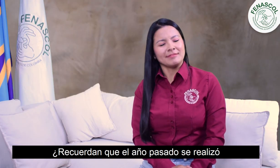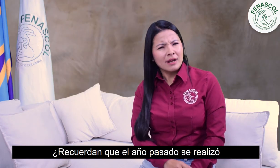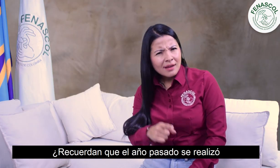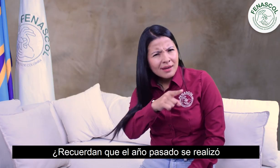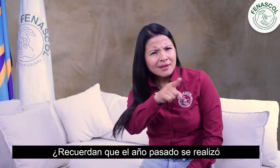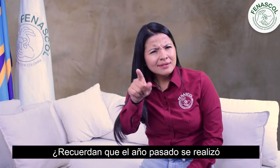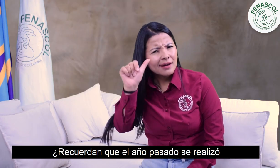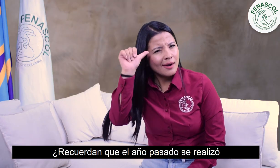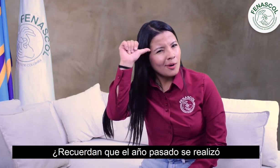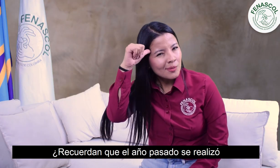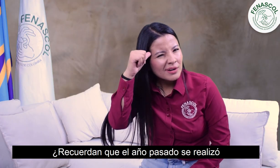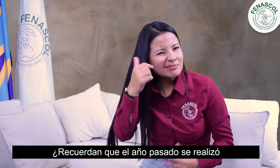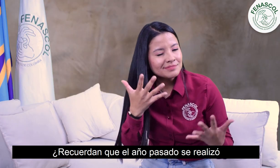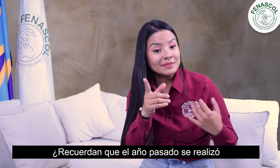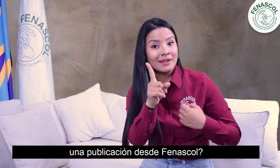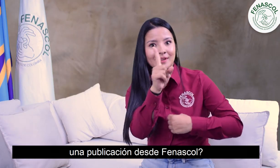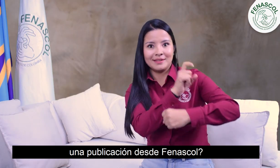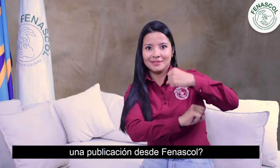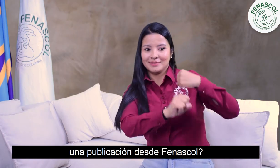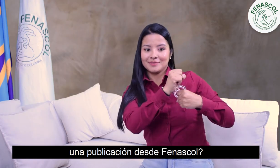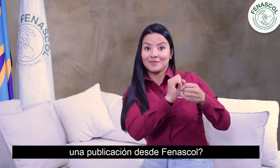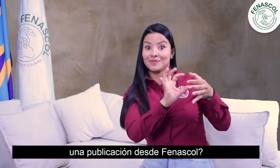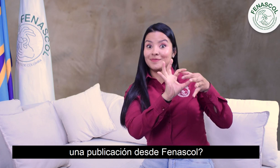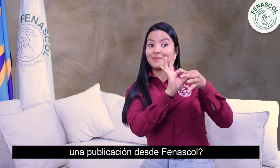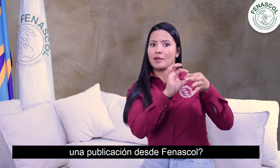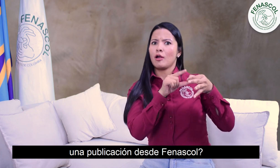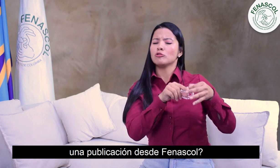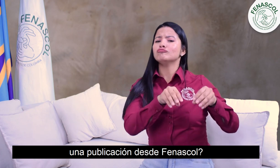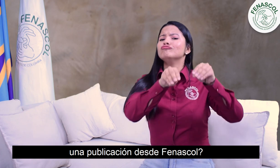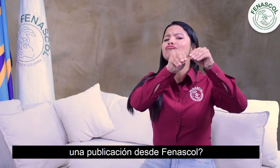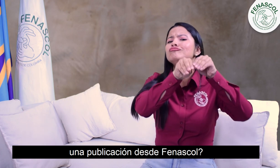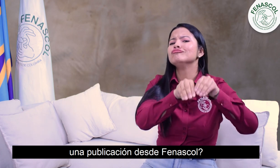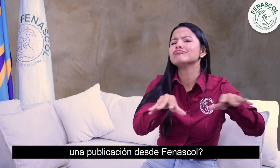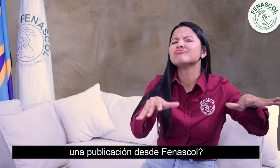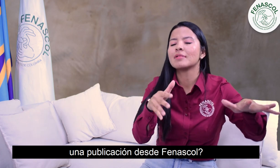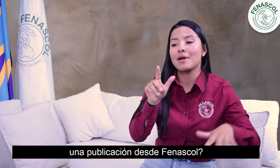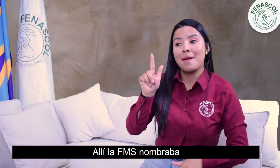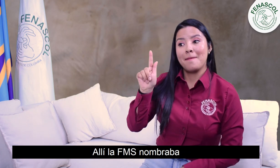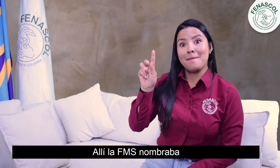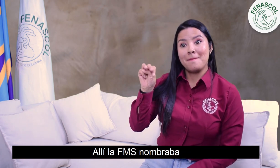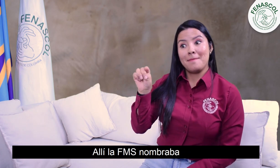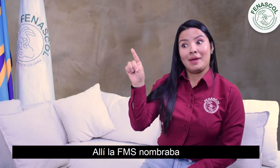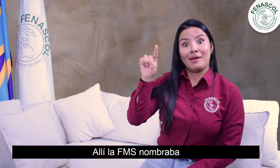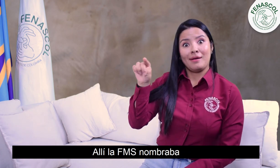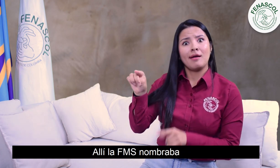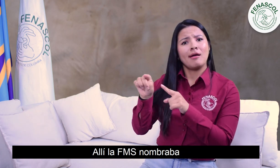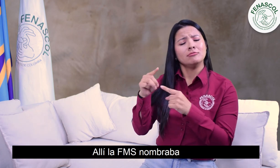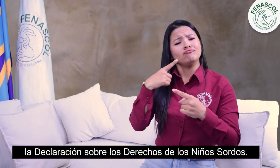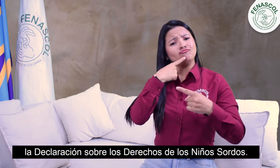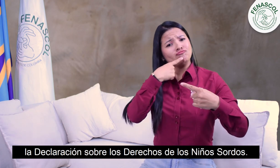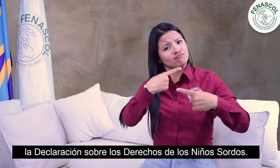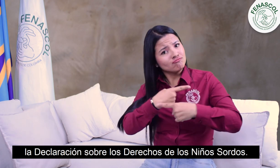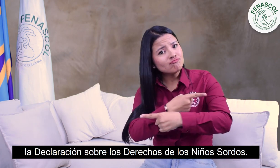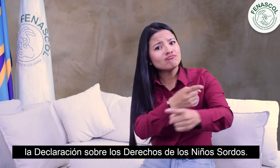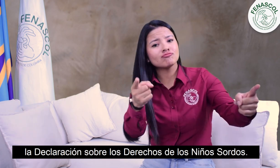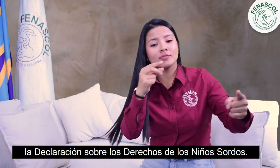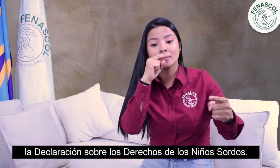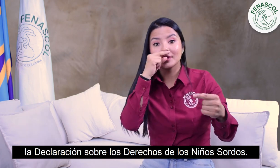¿Recuerdan que el año pasado se realizó una publicación desde FENASCOL? Allí la FMS nombraba la Declaración sobre los